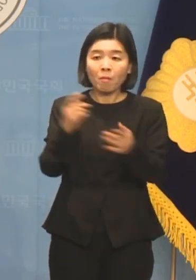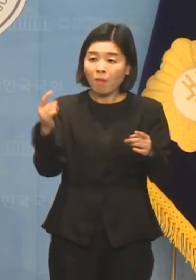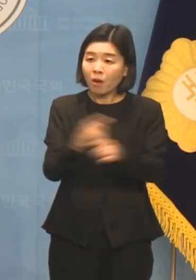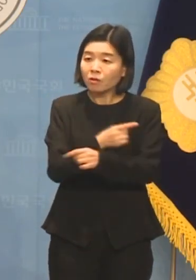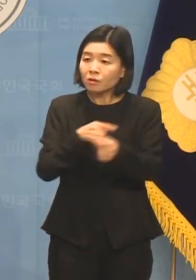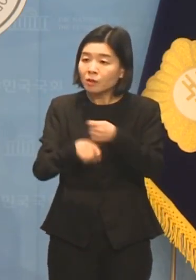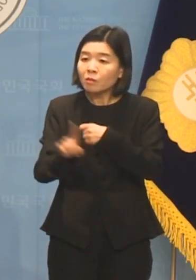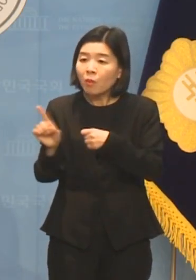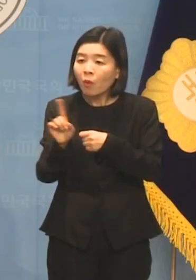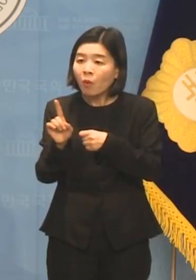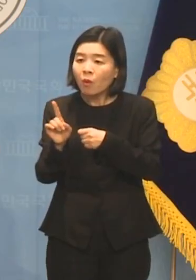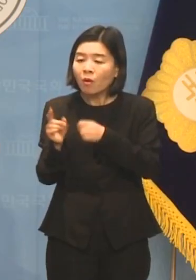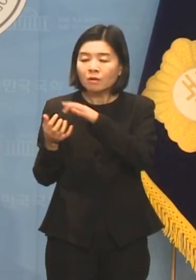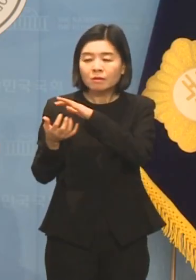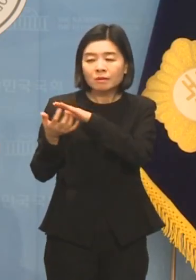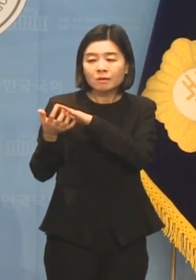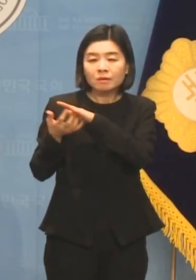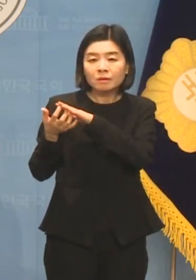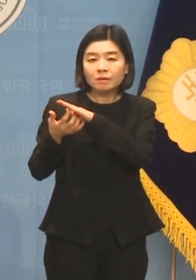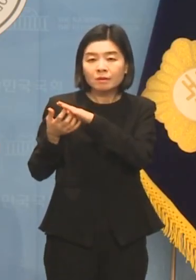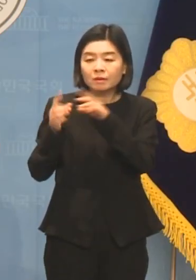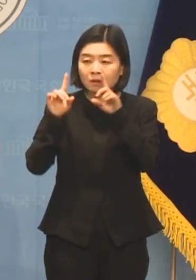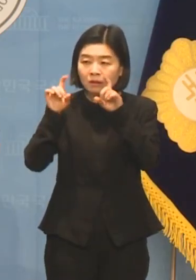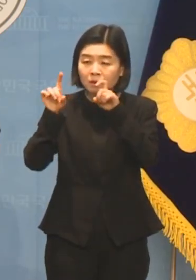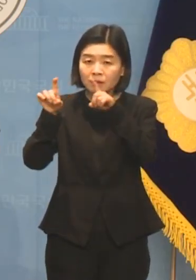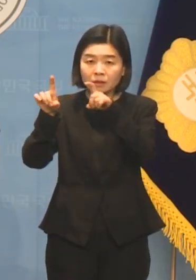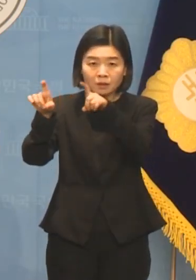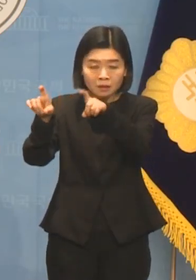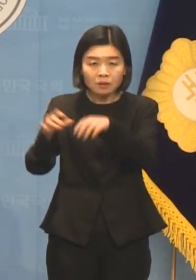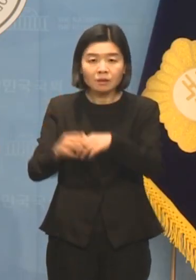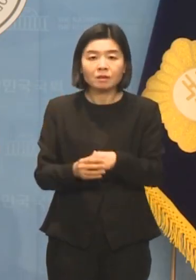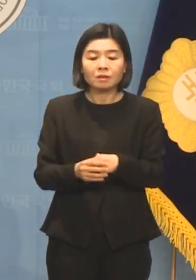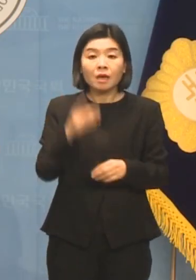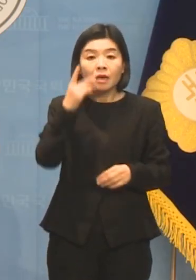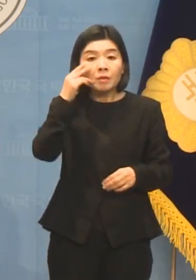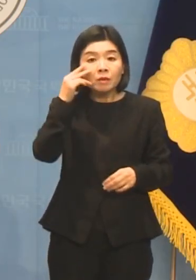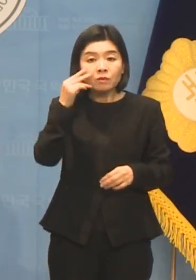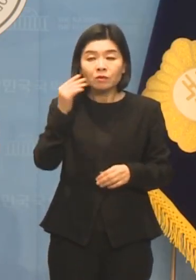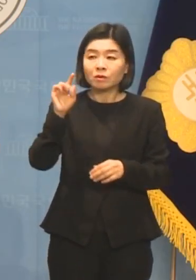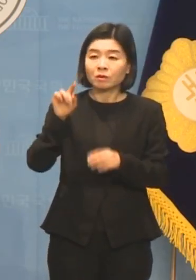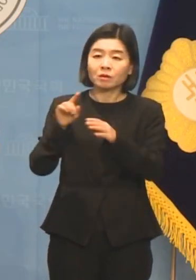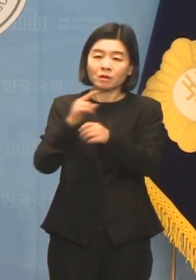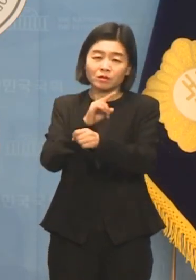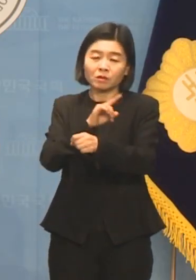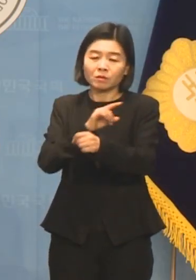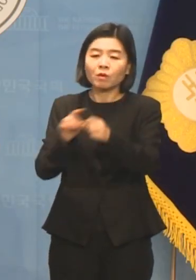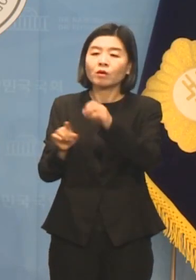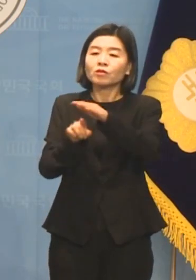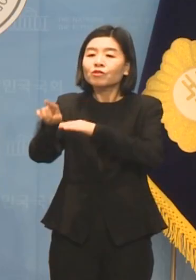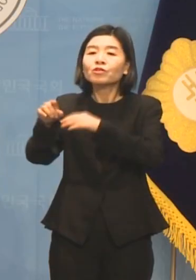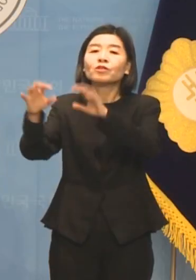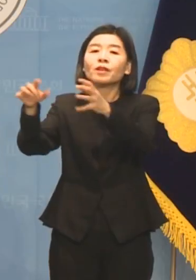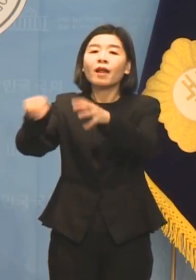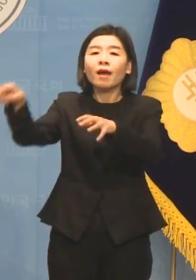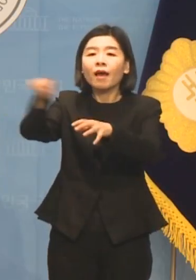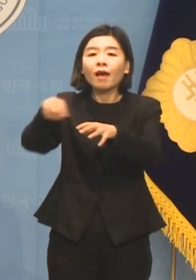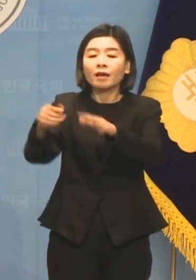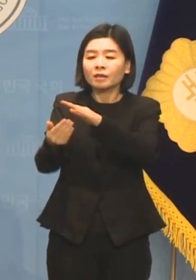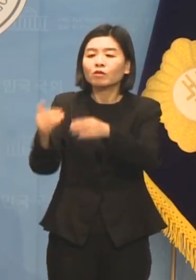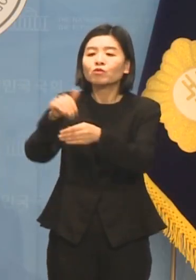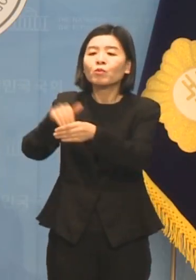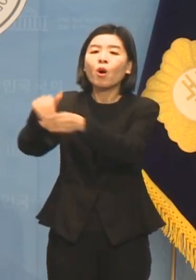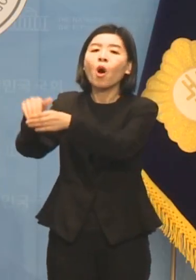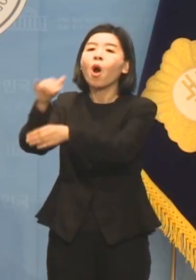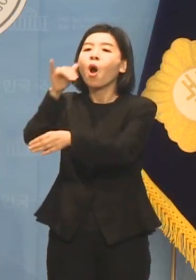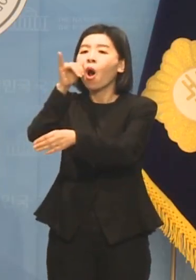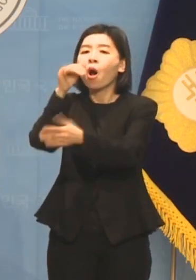저희를 의심할 수밖에 없습니다. 미국 등 주요 선진국들도 고루 채택하고 있는 사전투표제는